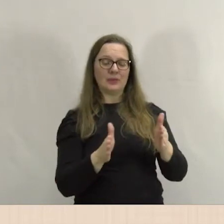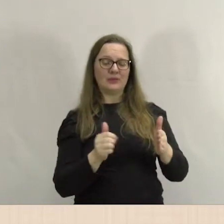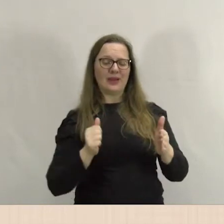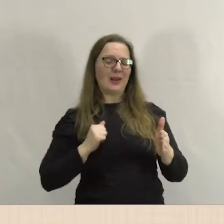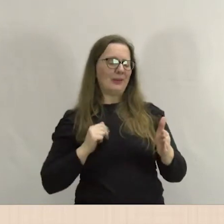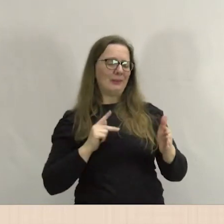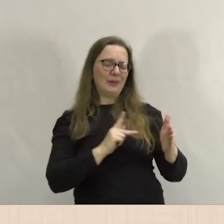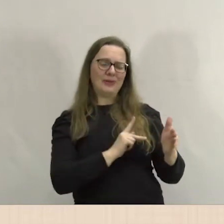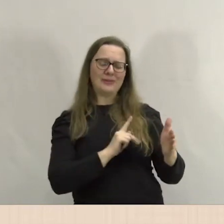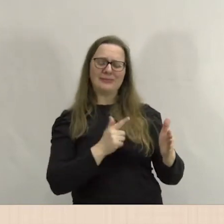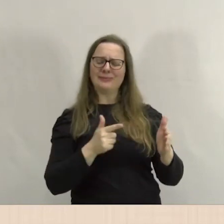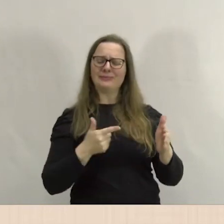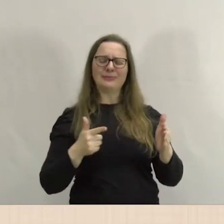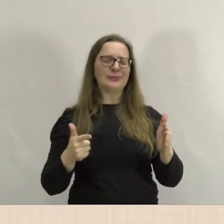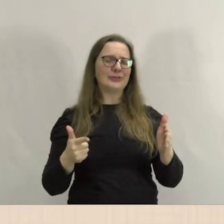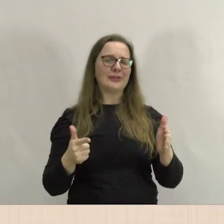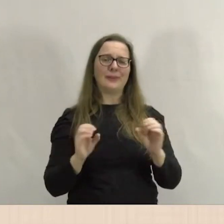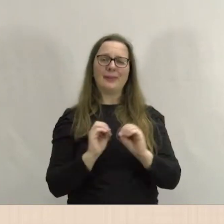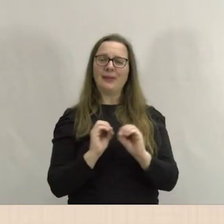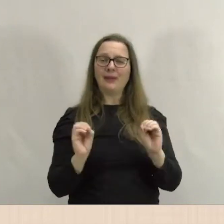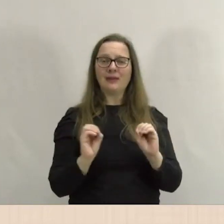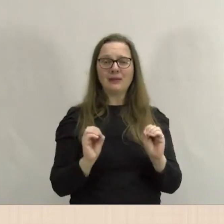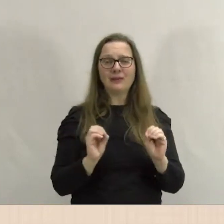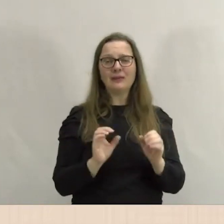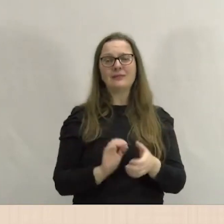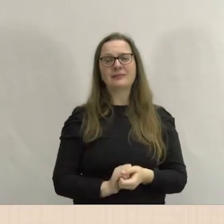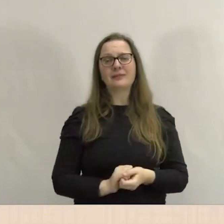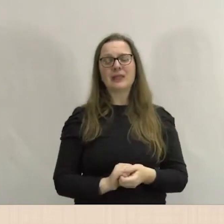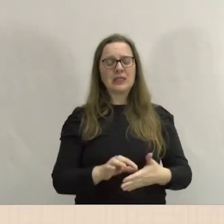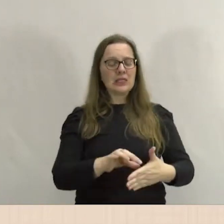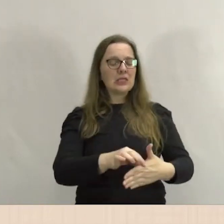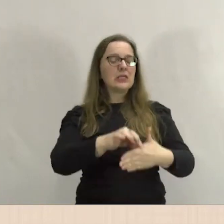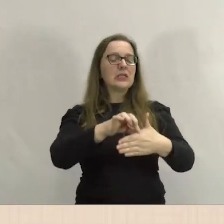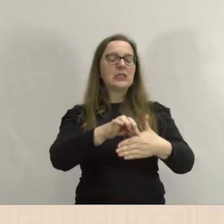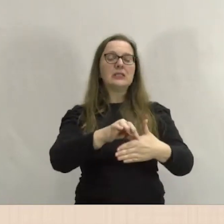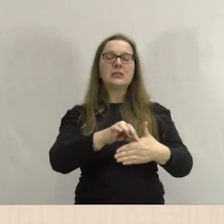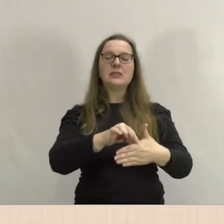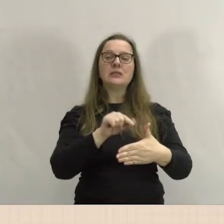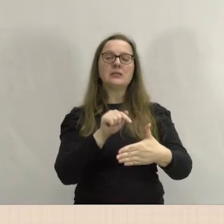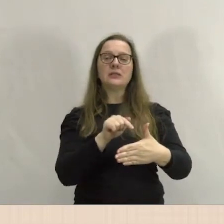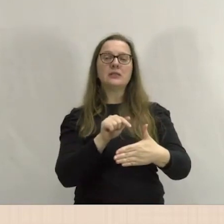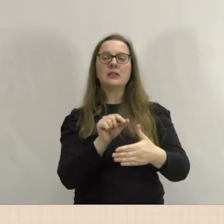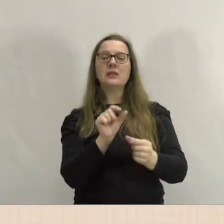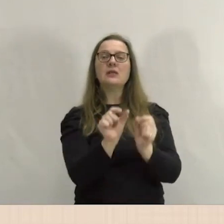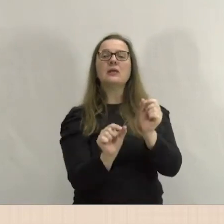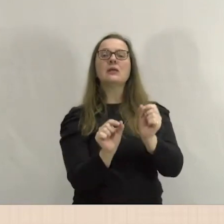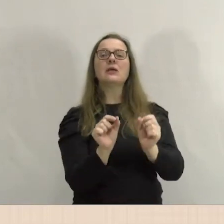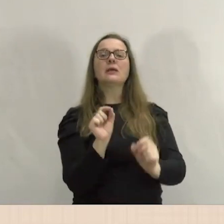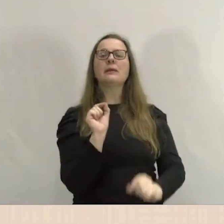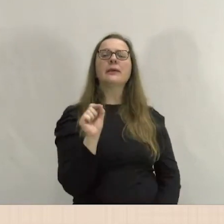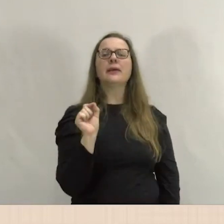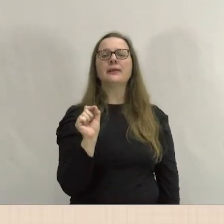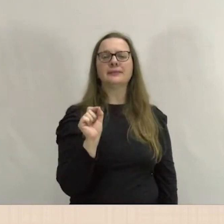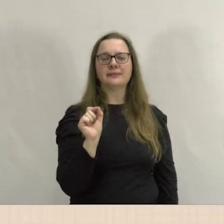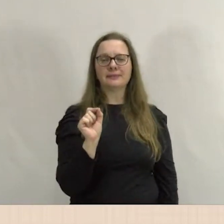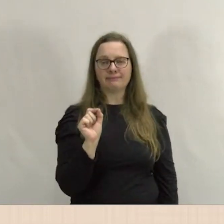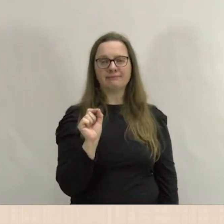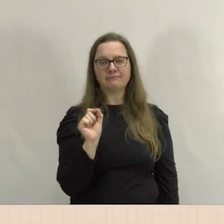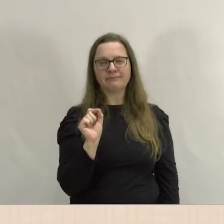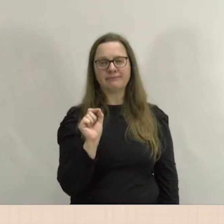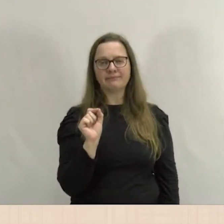E quem tomava a liderança eram chamados os pais